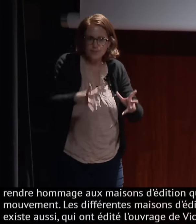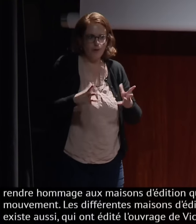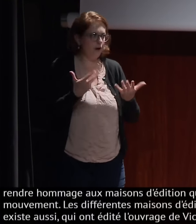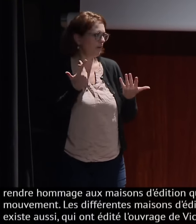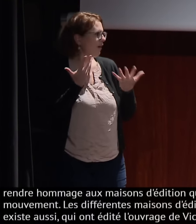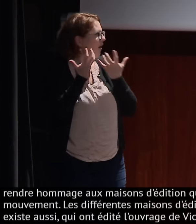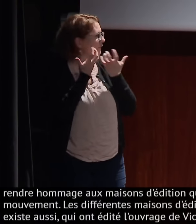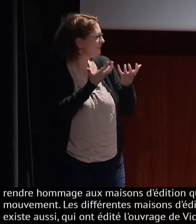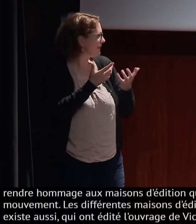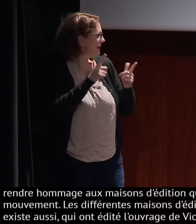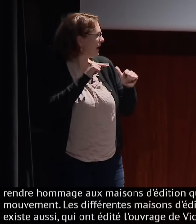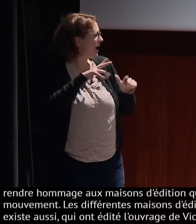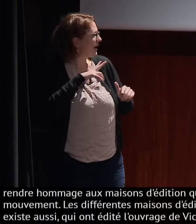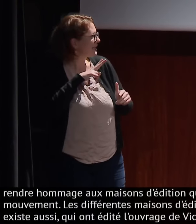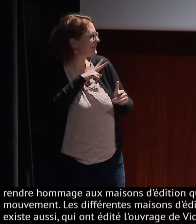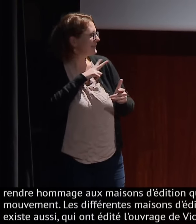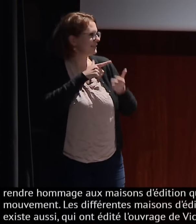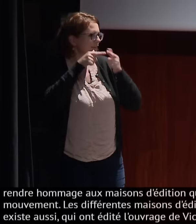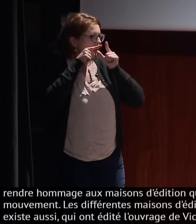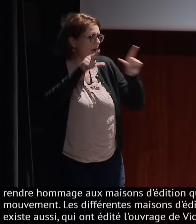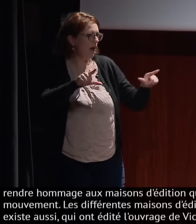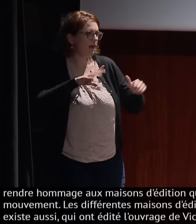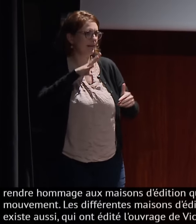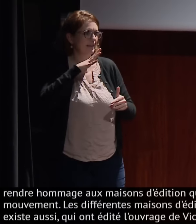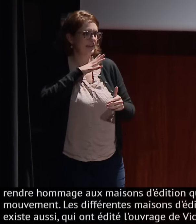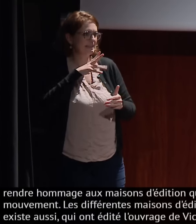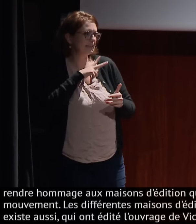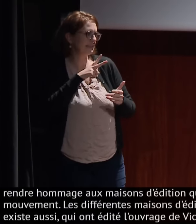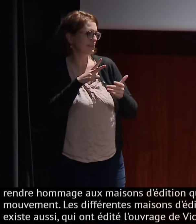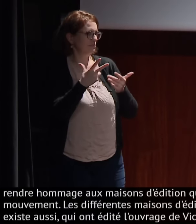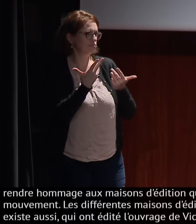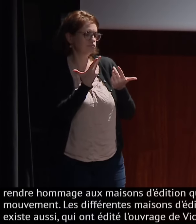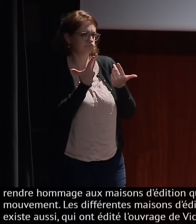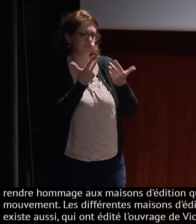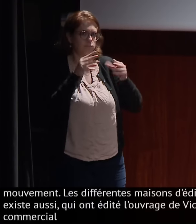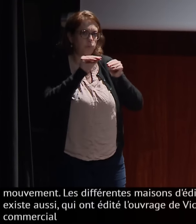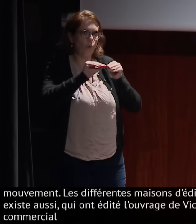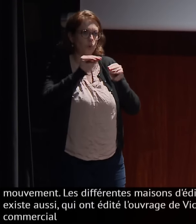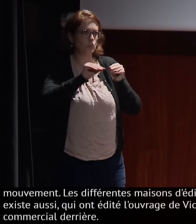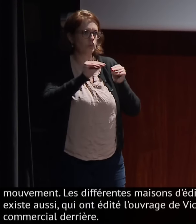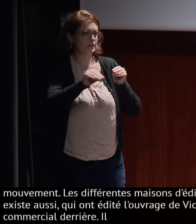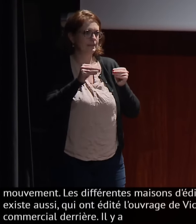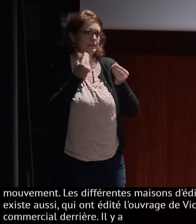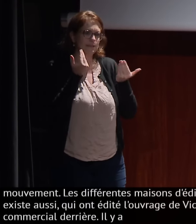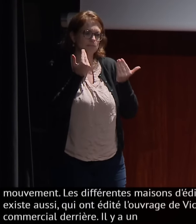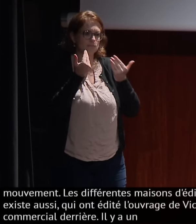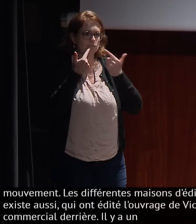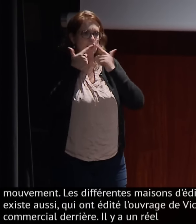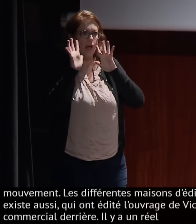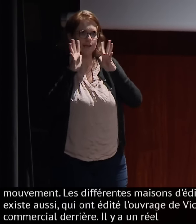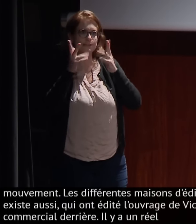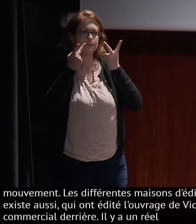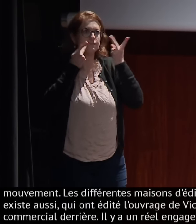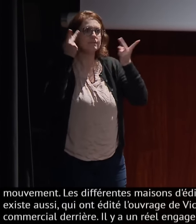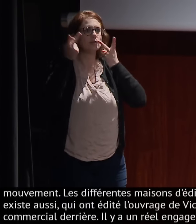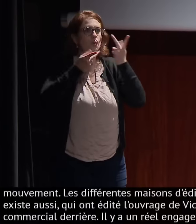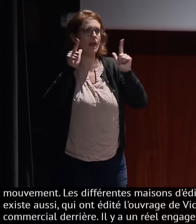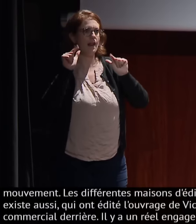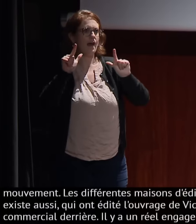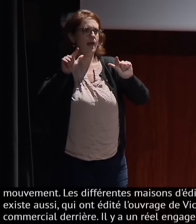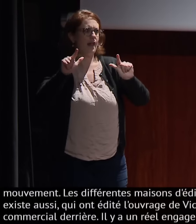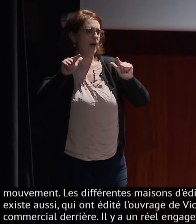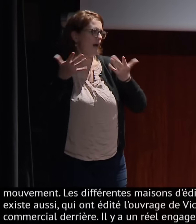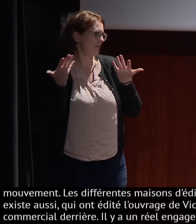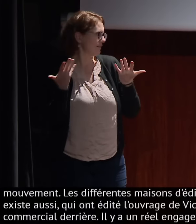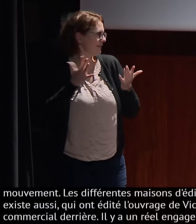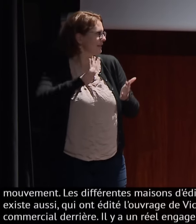Moi-même, Include. Enfin, voilà, il y a un enjeu commercial derrière. Il y a un réel engagement de la part de